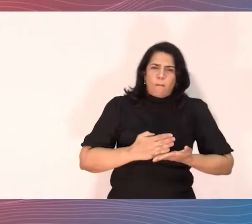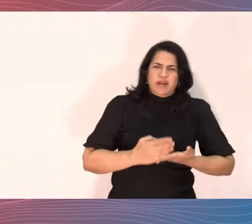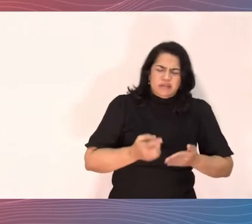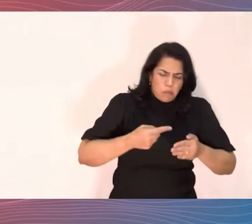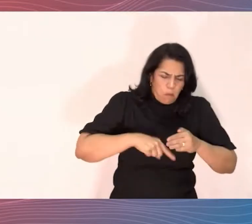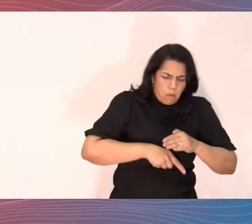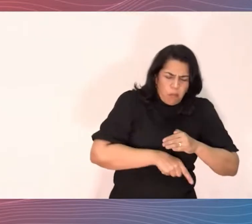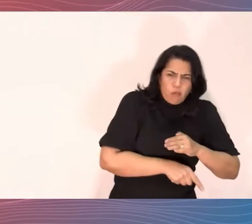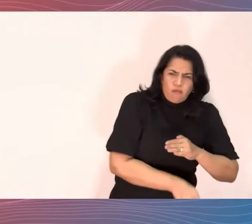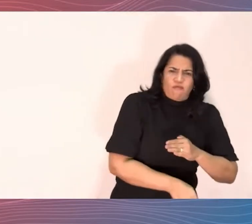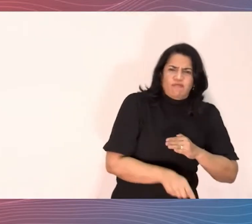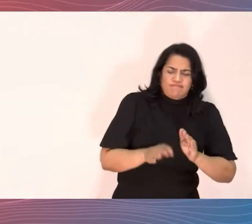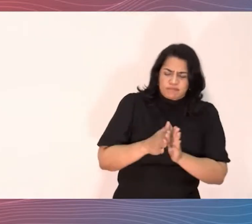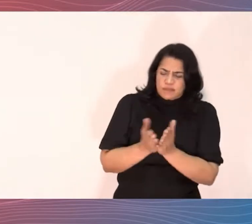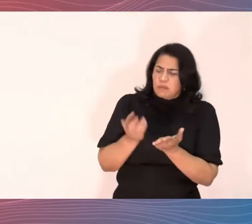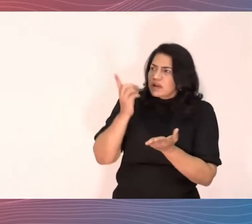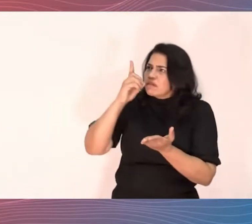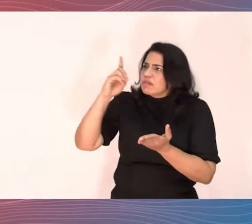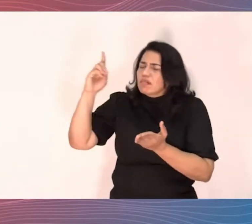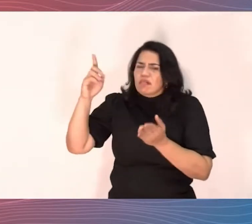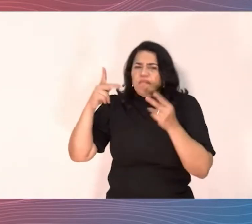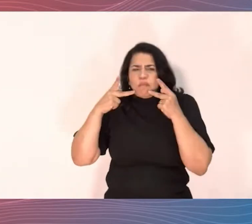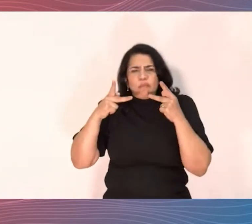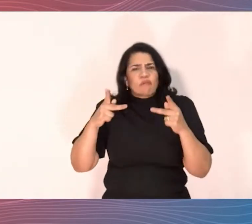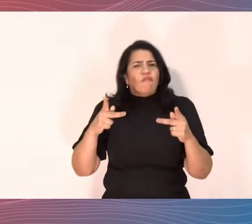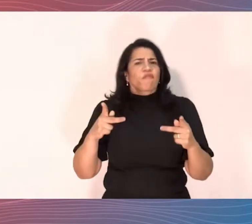A imersão na palavra acabou com esses problemas.